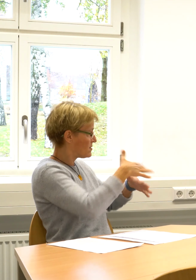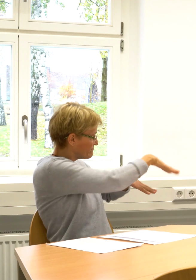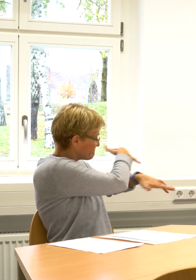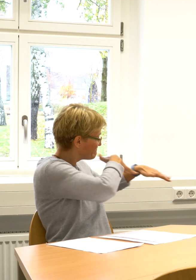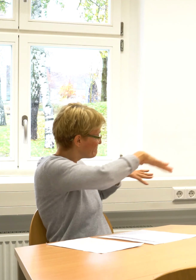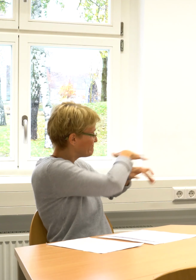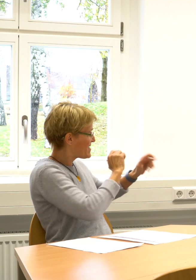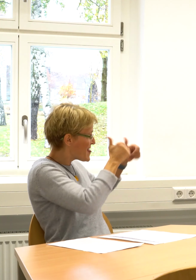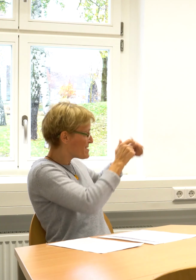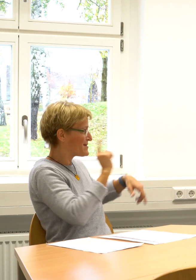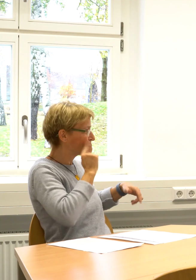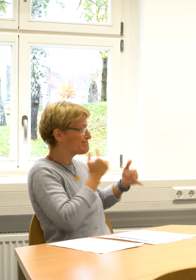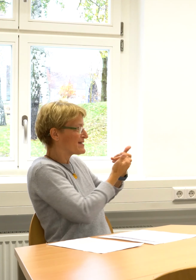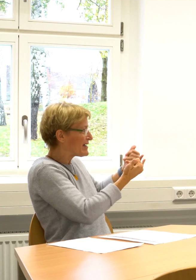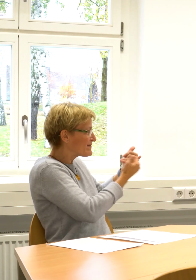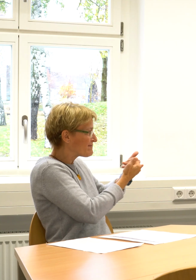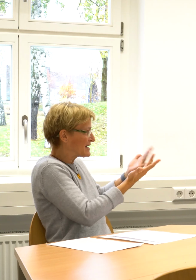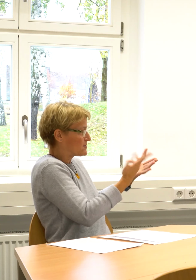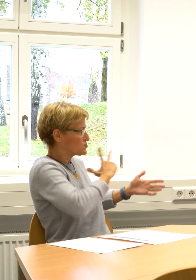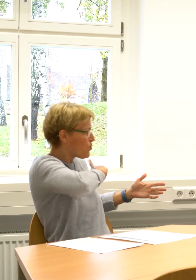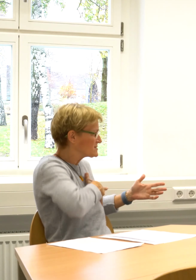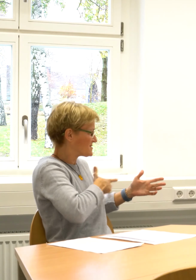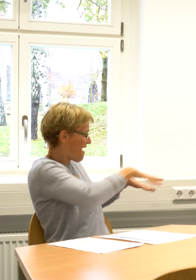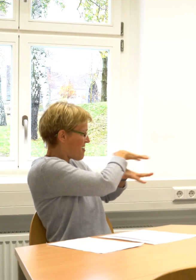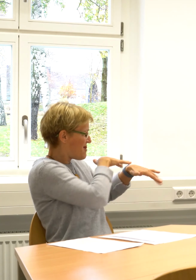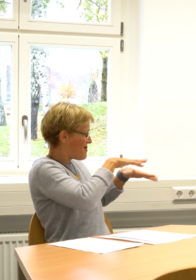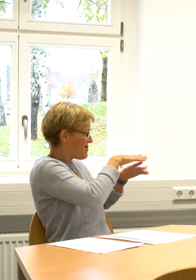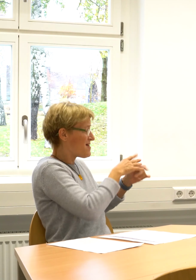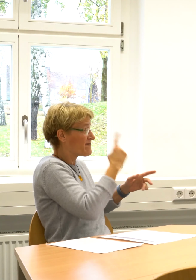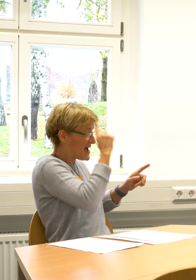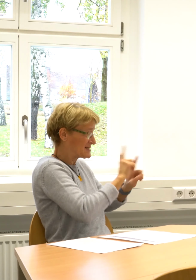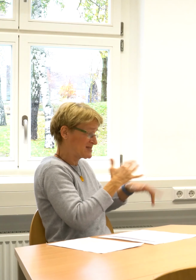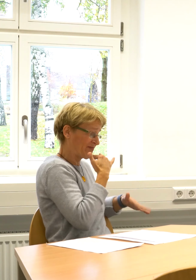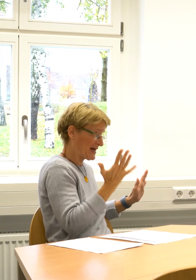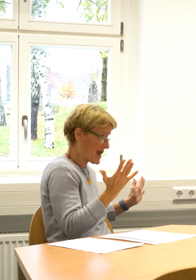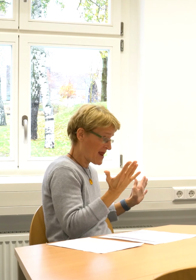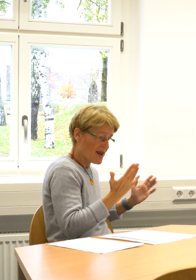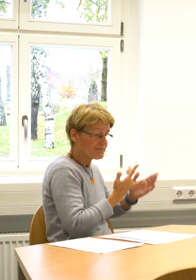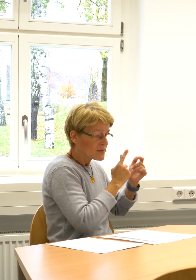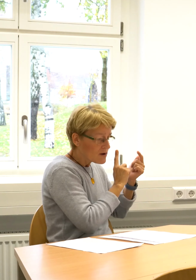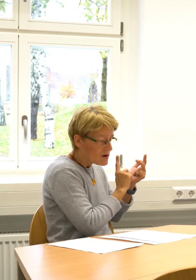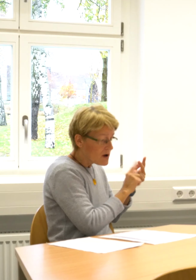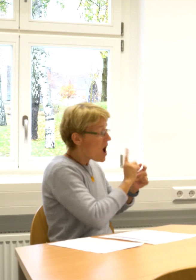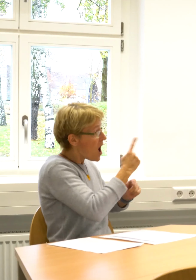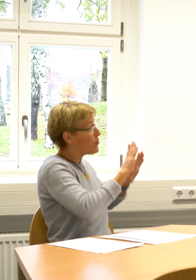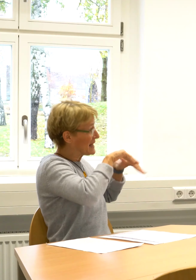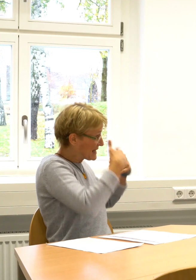die gehörlosen Kultur und das Leben Gehörloser, wie die ganze soziale Schiene abläuft und so, ist oftmals unbekannt.